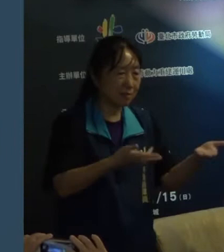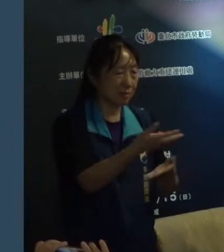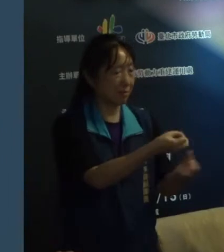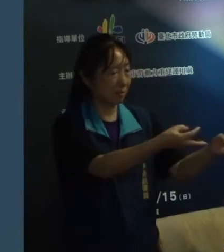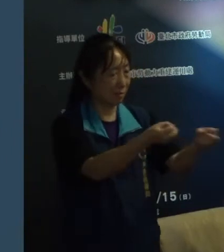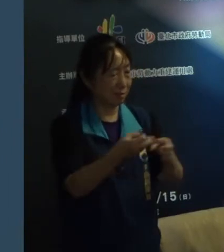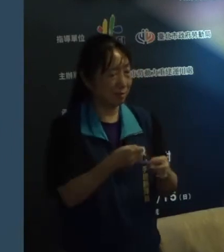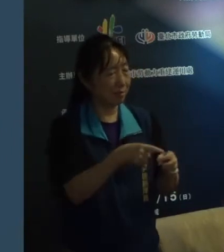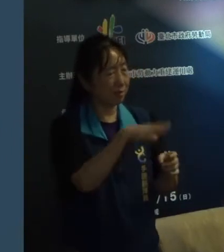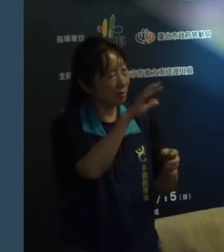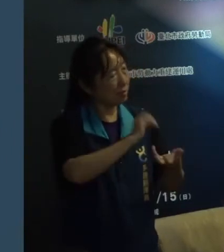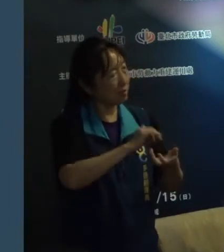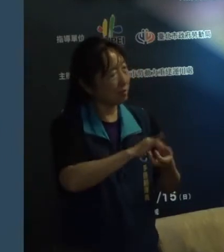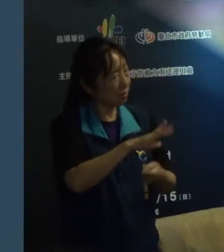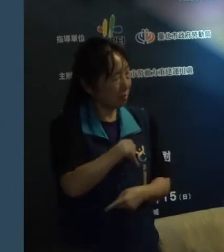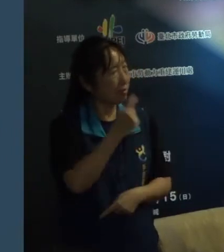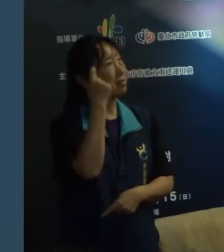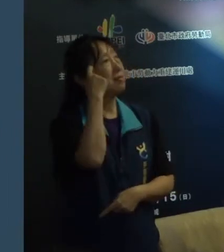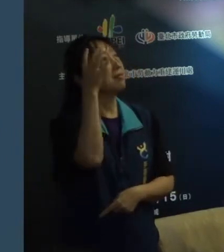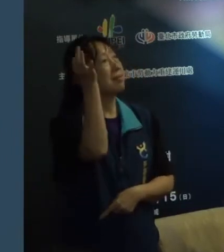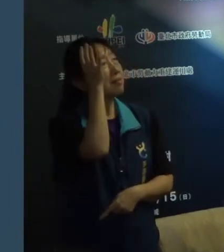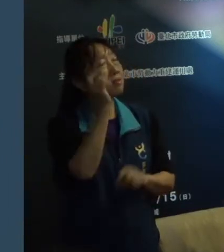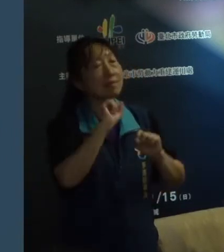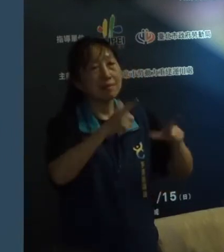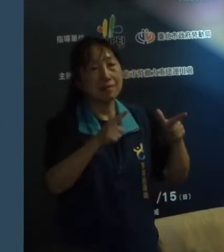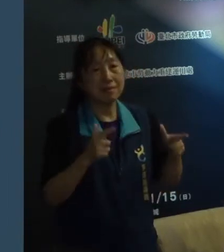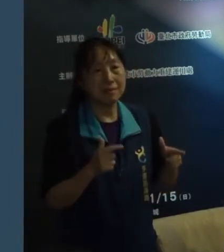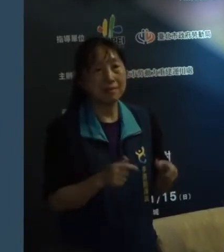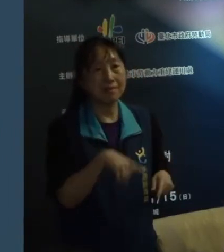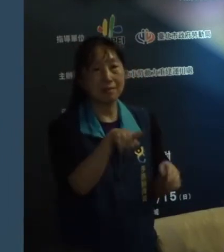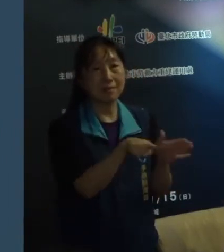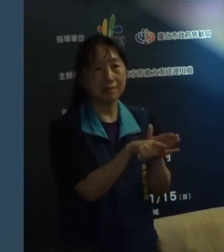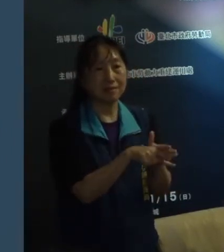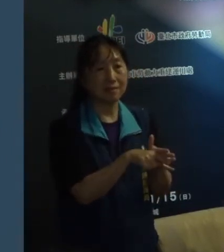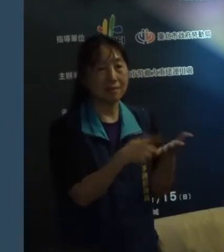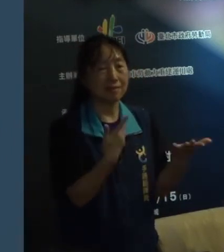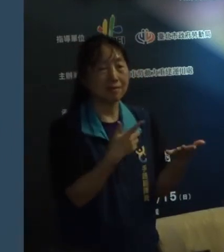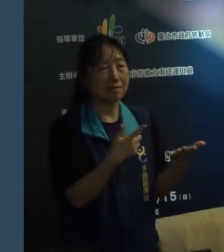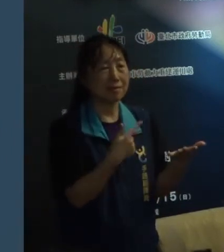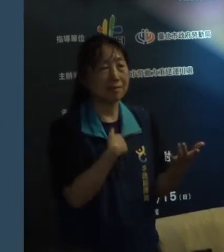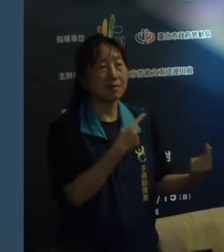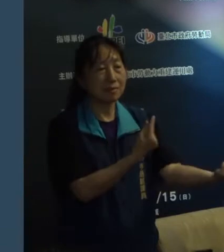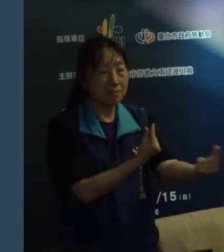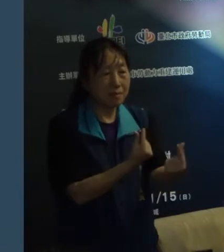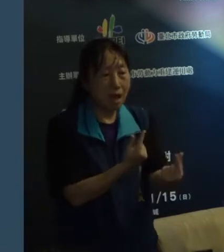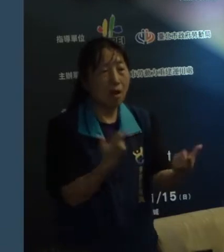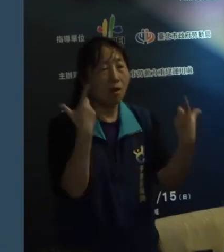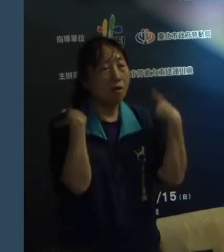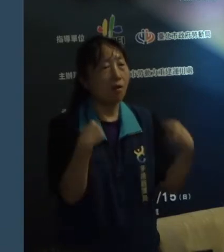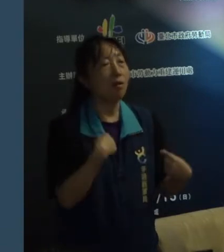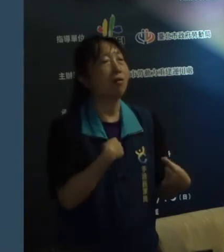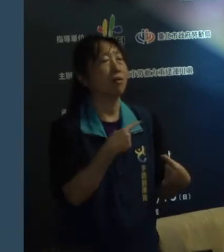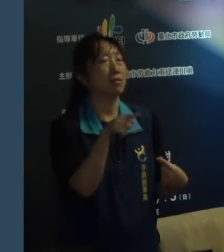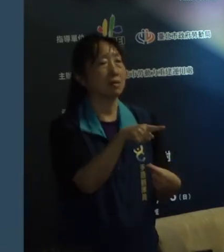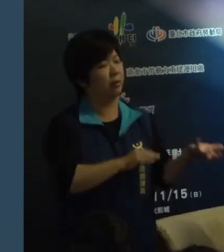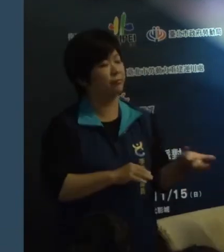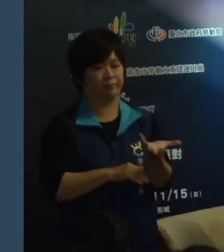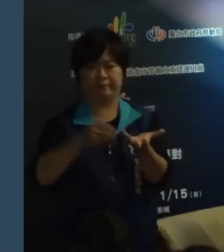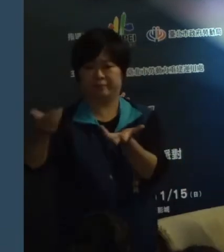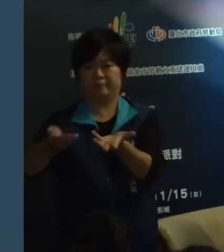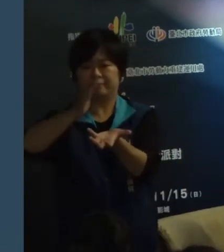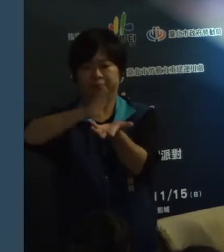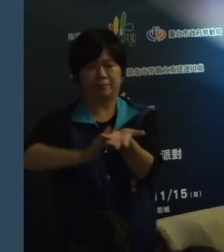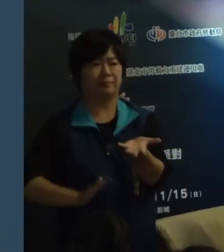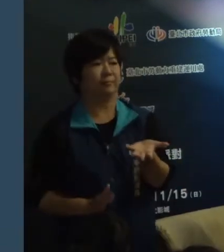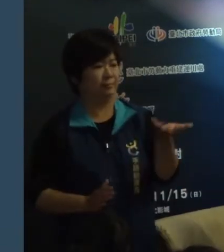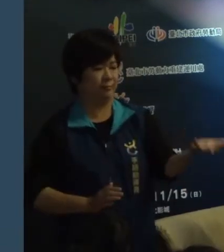种新的同理。 嗯哼。 然后在同理之中呢，形成一个新的彼此理解、彼此尊重的一个共同体。 其实这